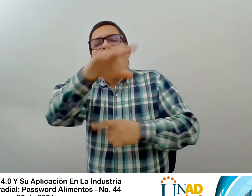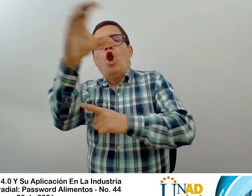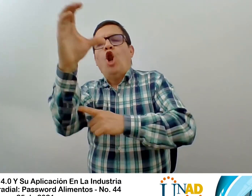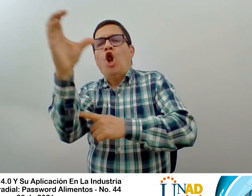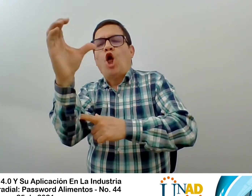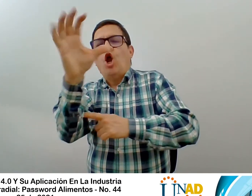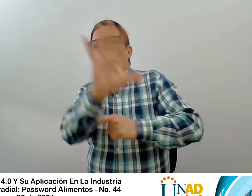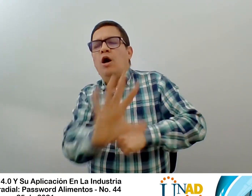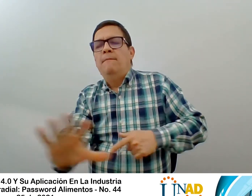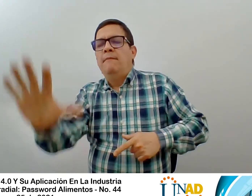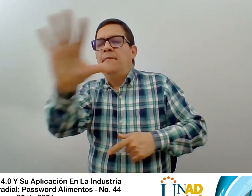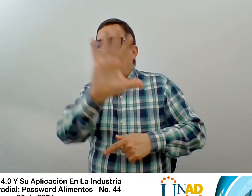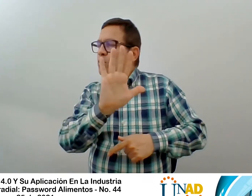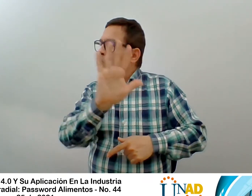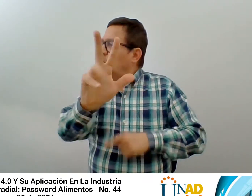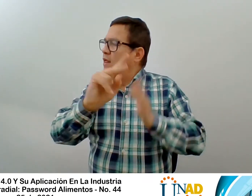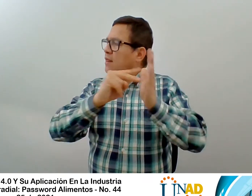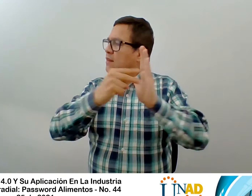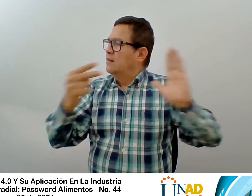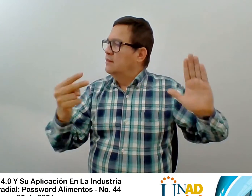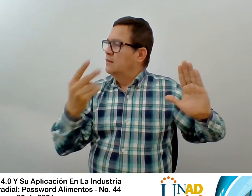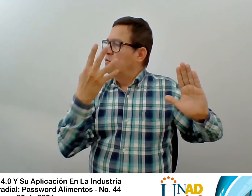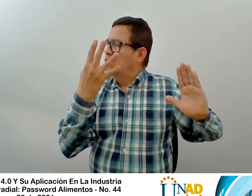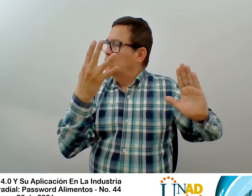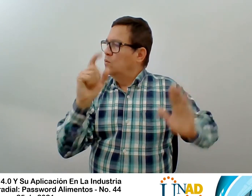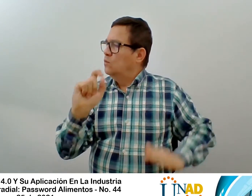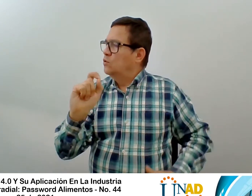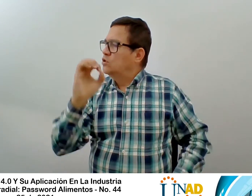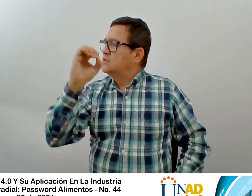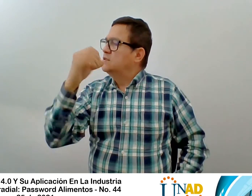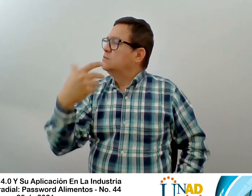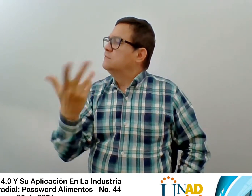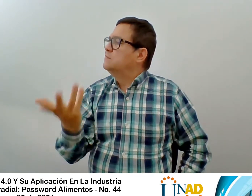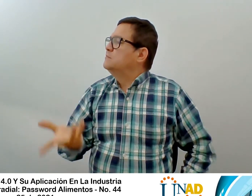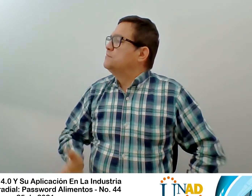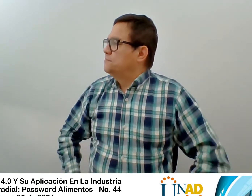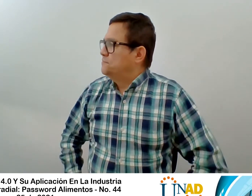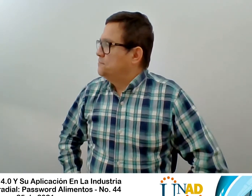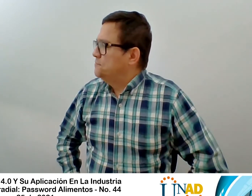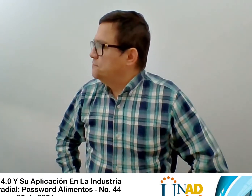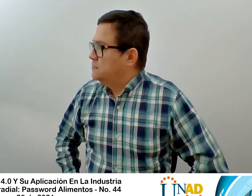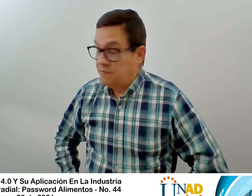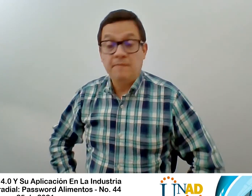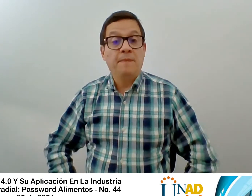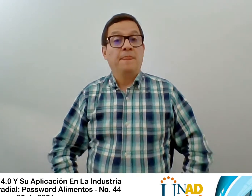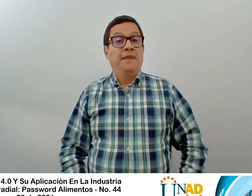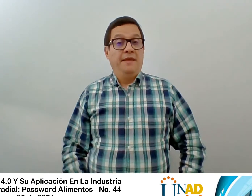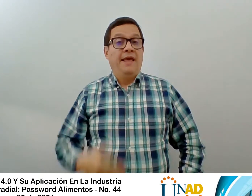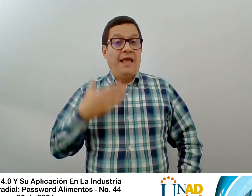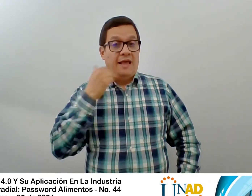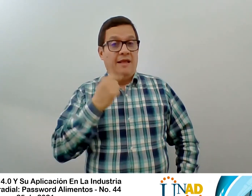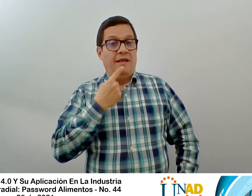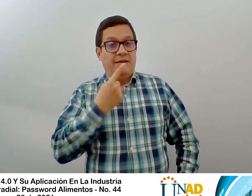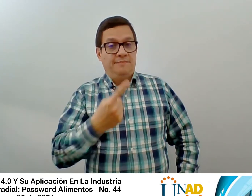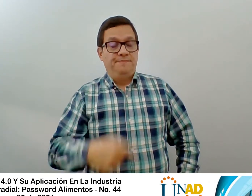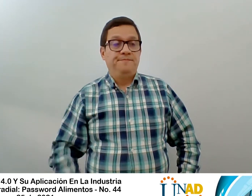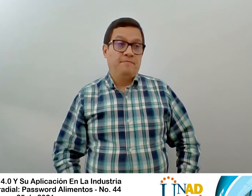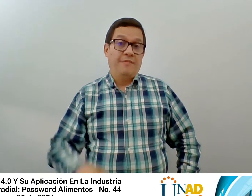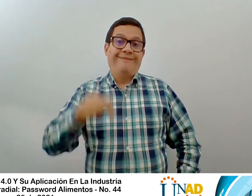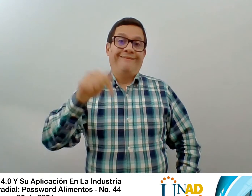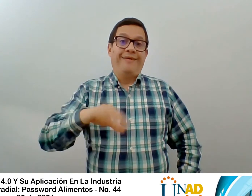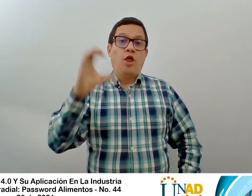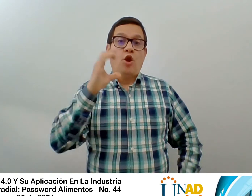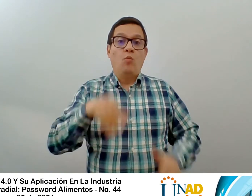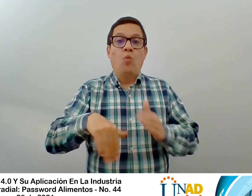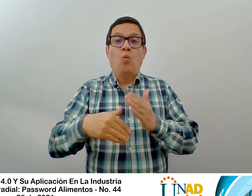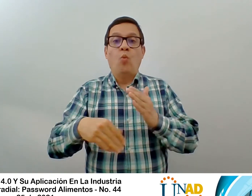el panorama en el país de estas tecnologías. En Colombia